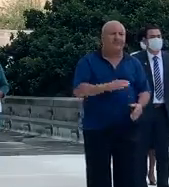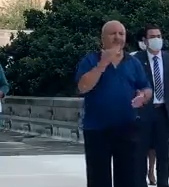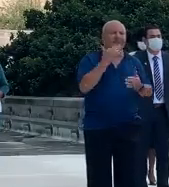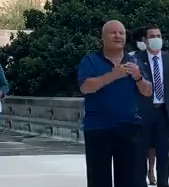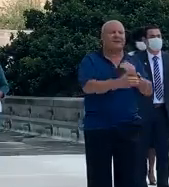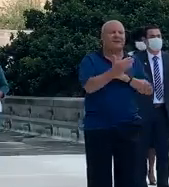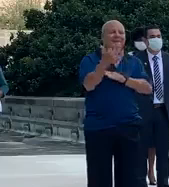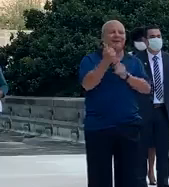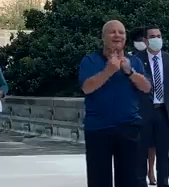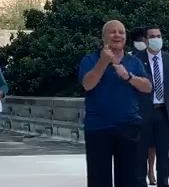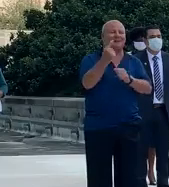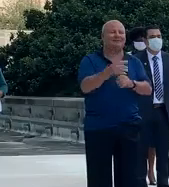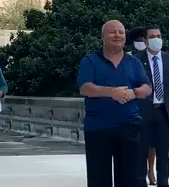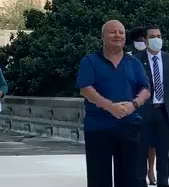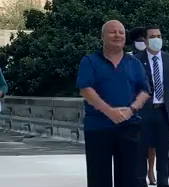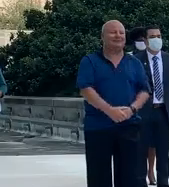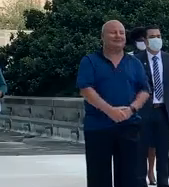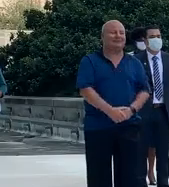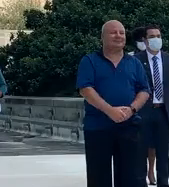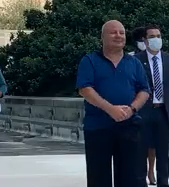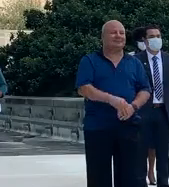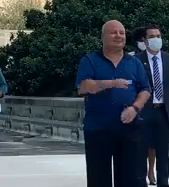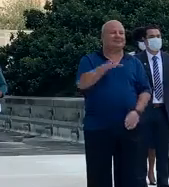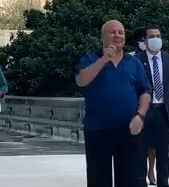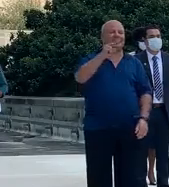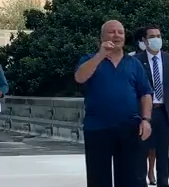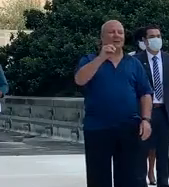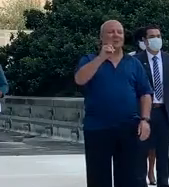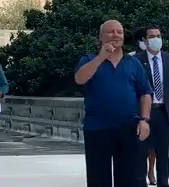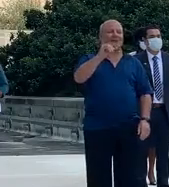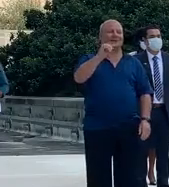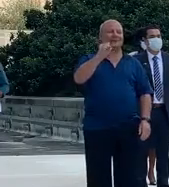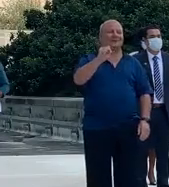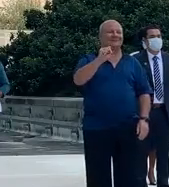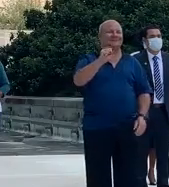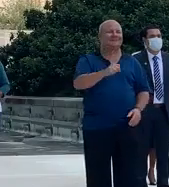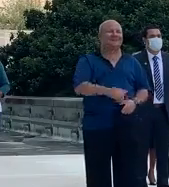Good morning, everyone. Buenos dias a todos.